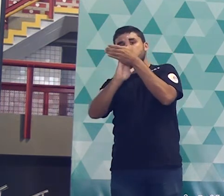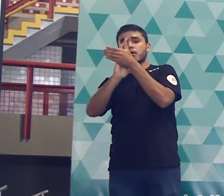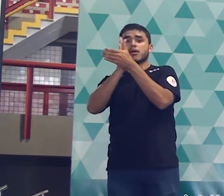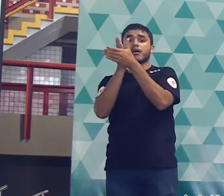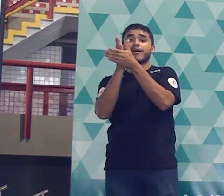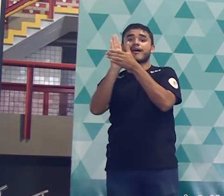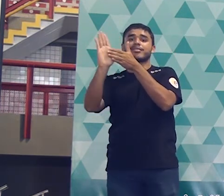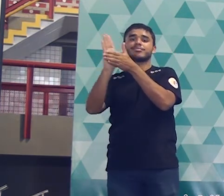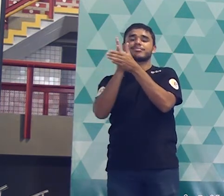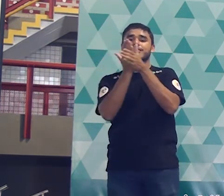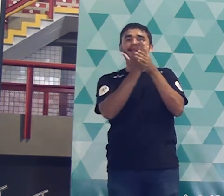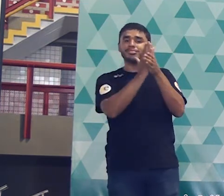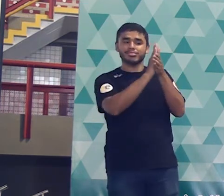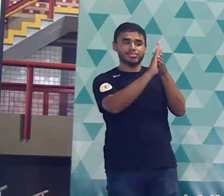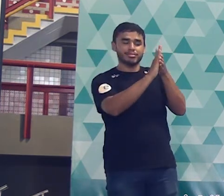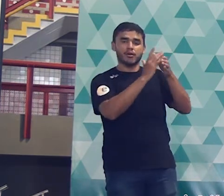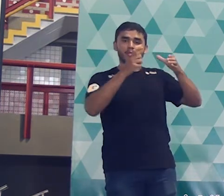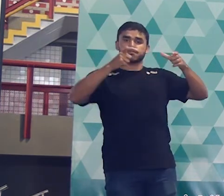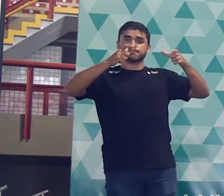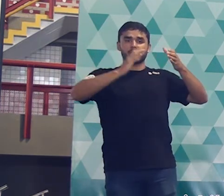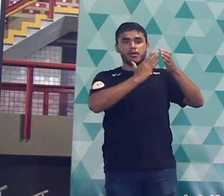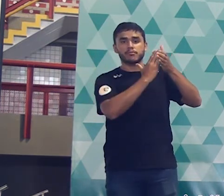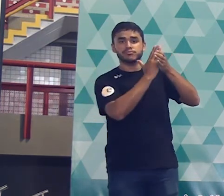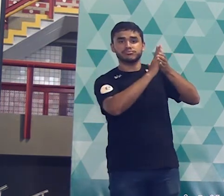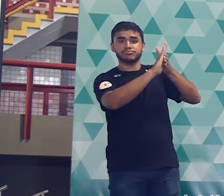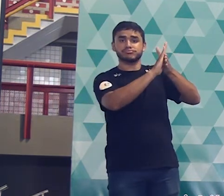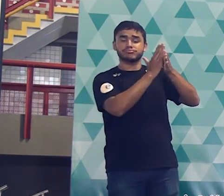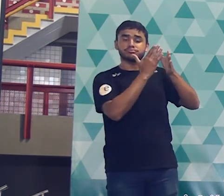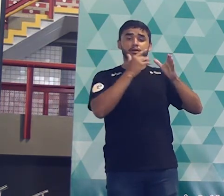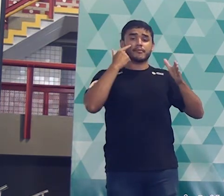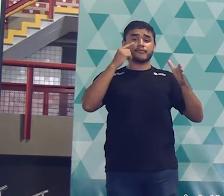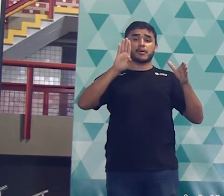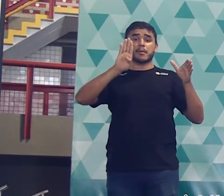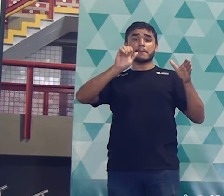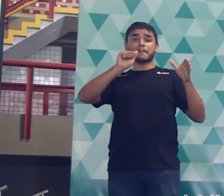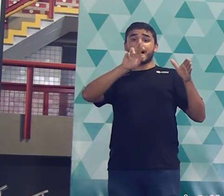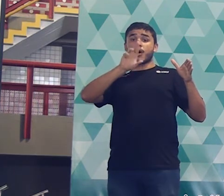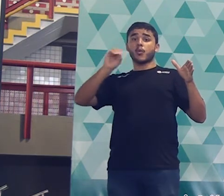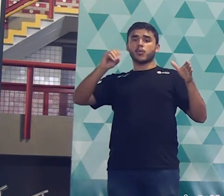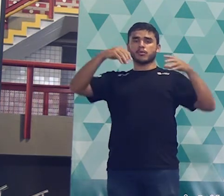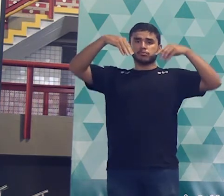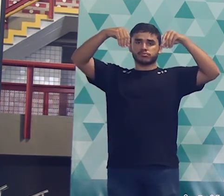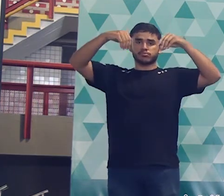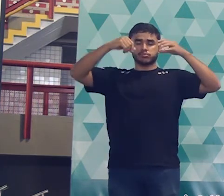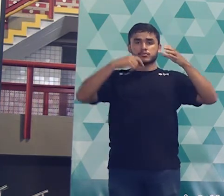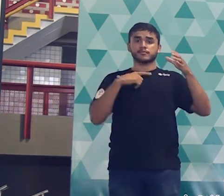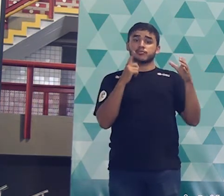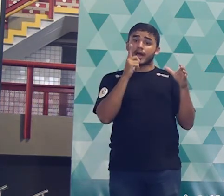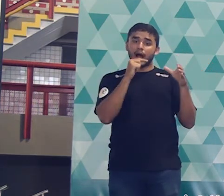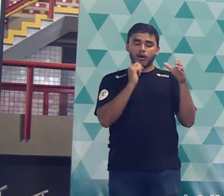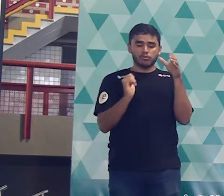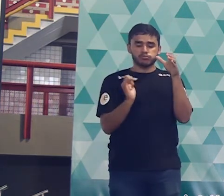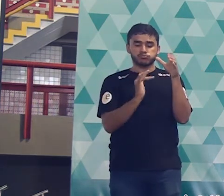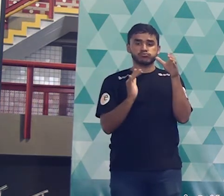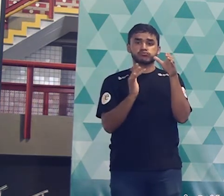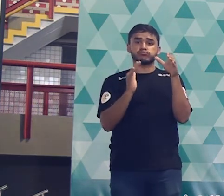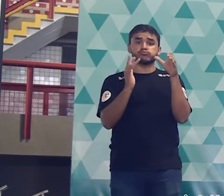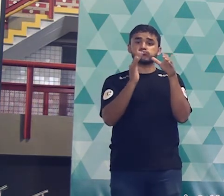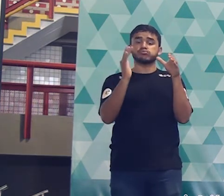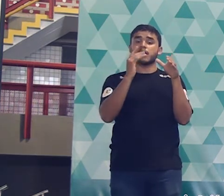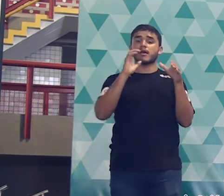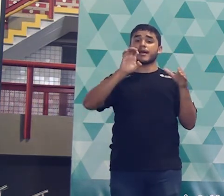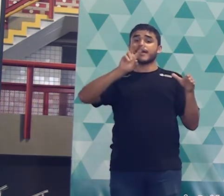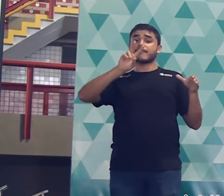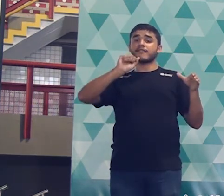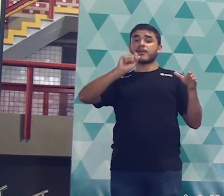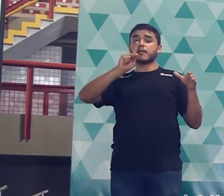pote, dentro desse recipiente formado por barro, ele permite que a água evapore. Então, como a